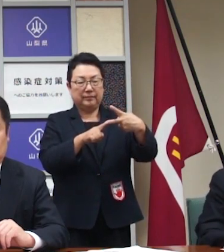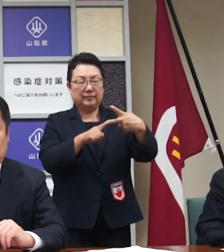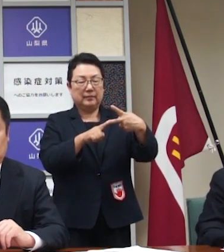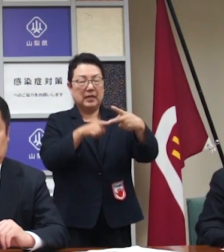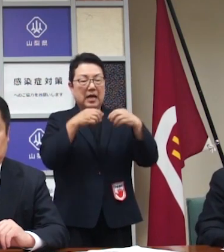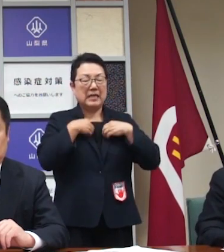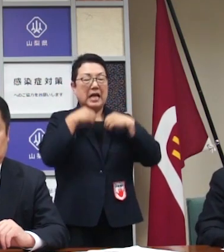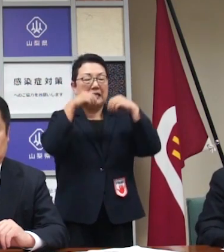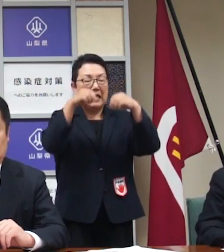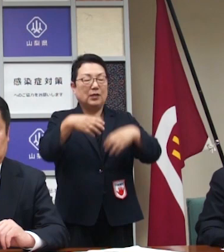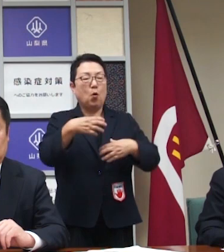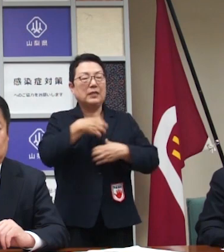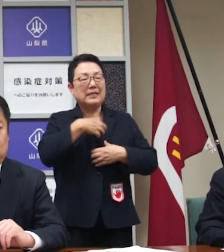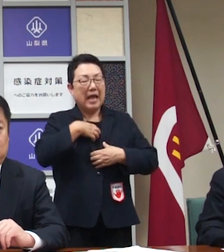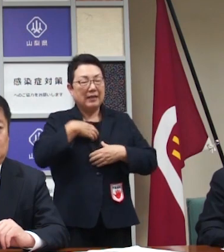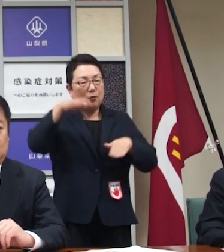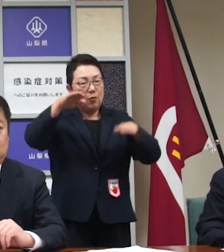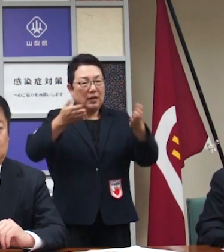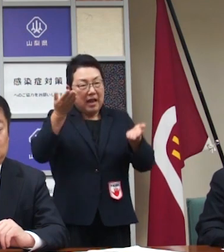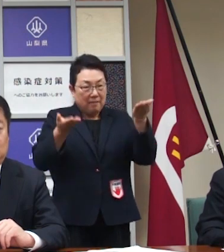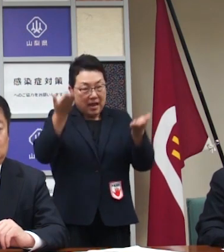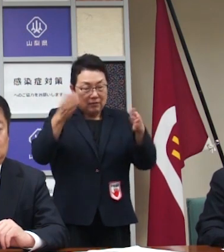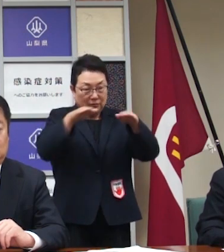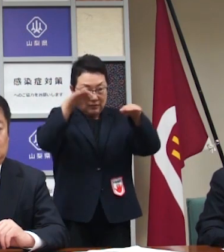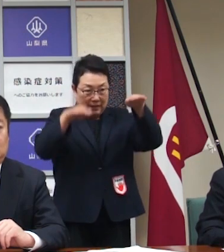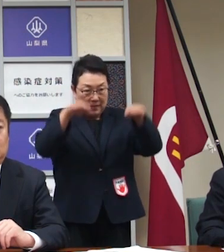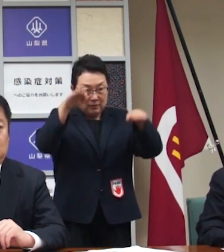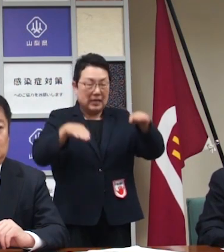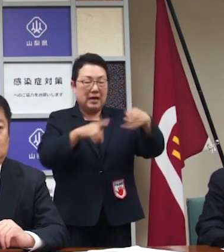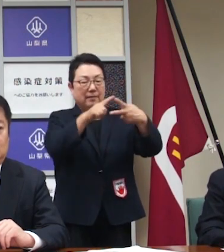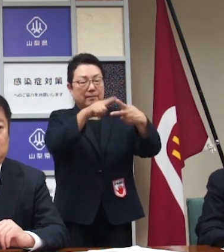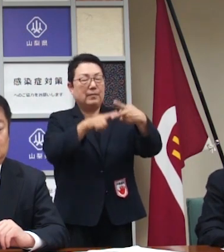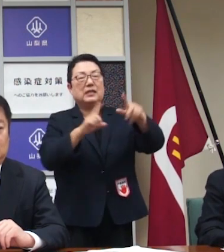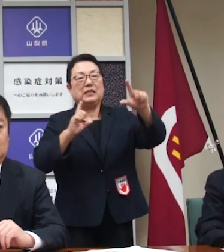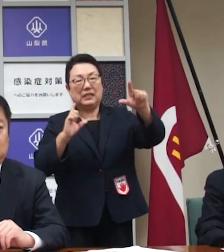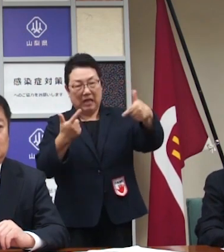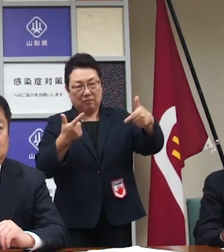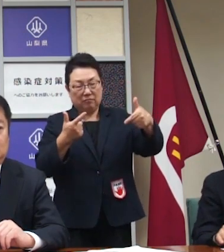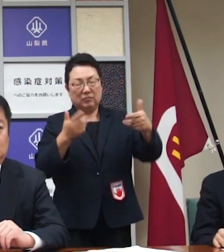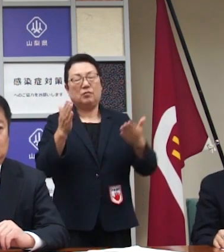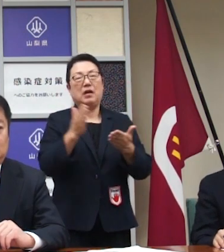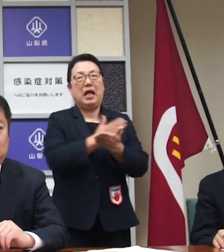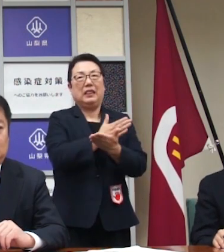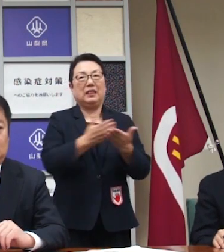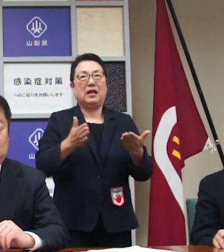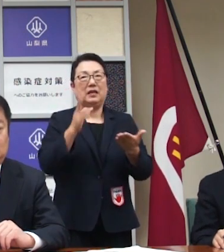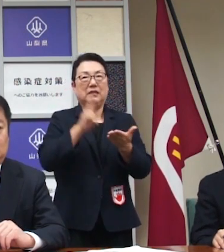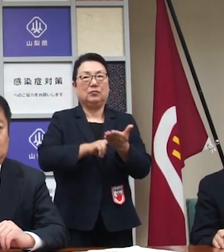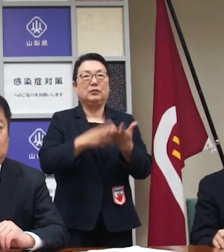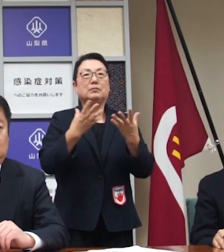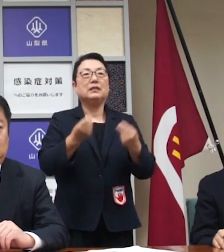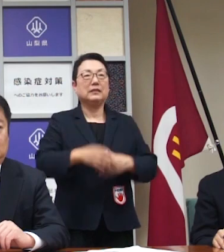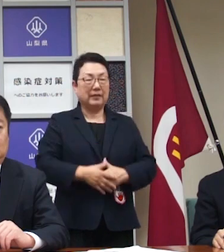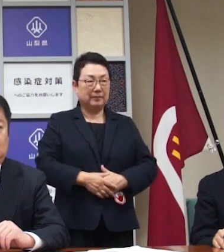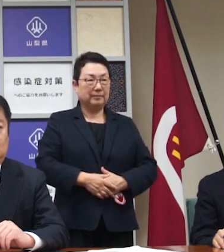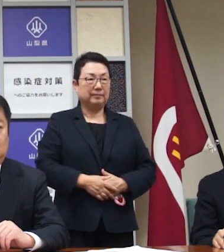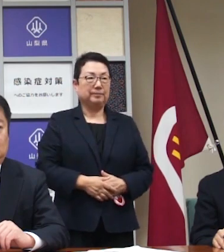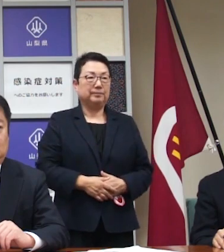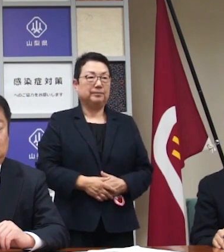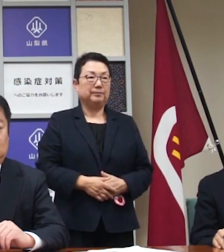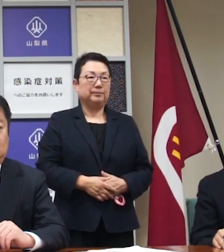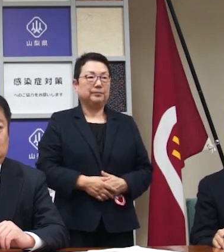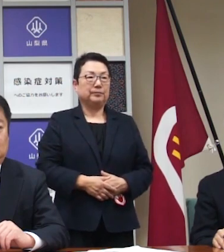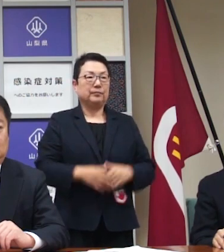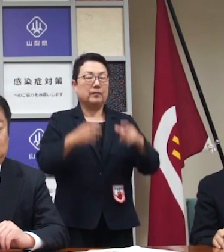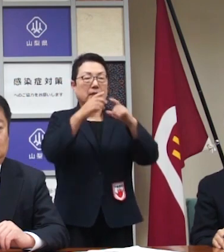感染の危険性の度合いがかなり違うという判断をしています。 マ